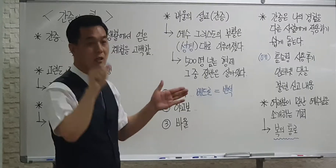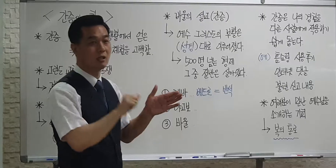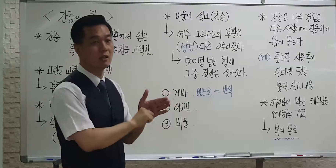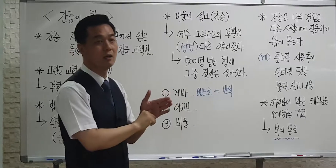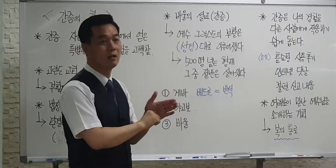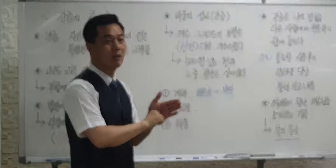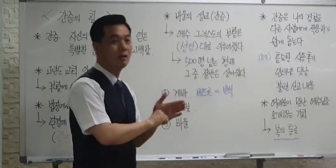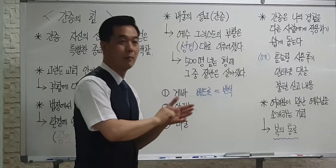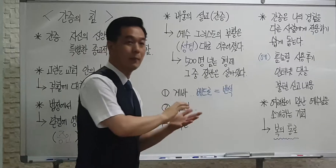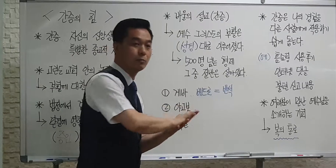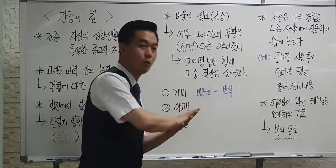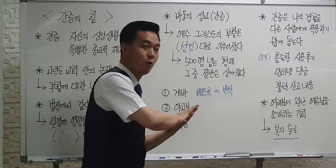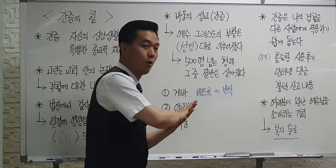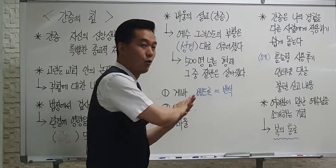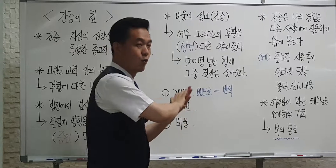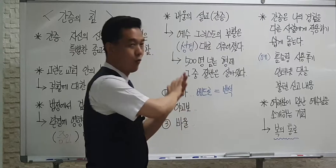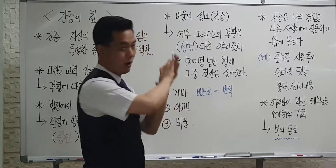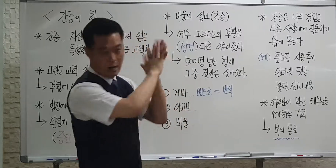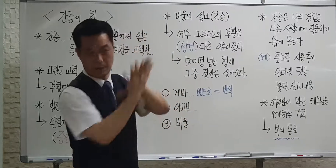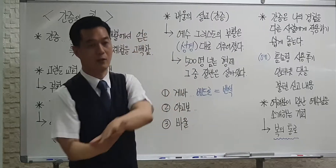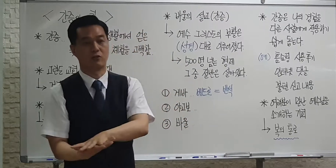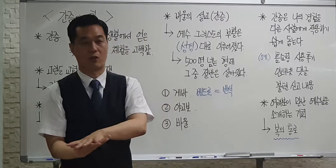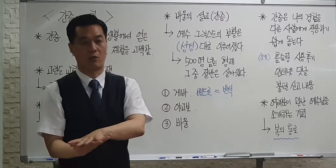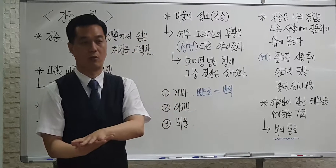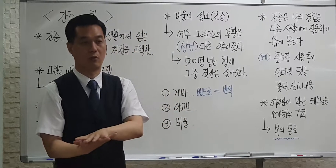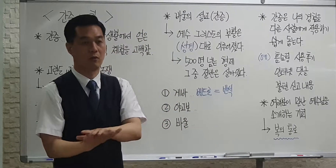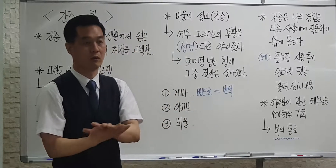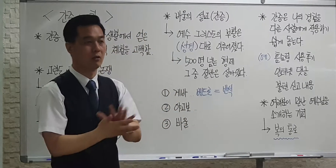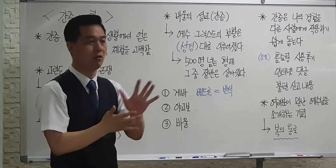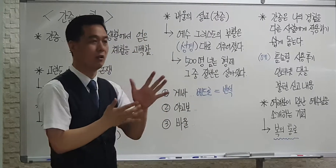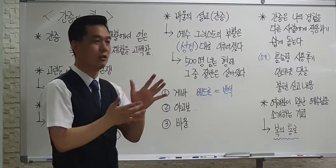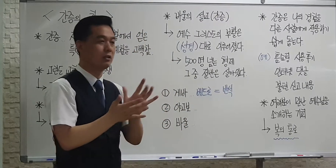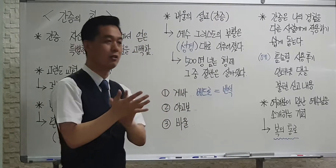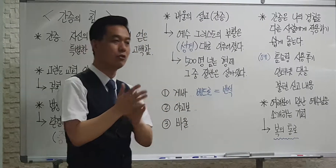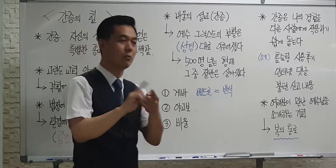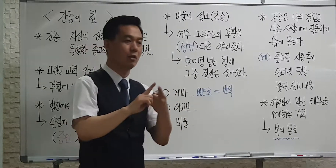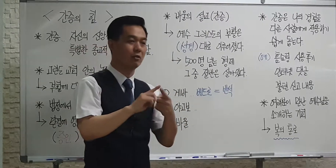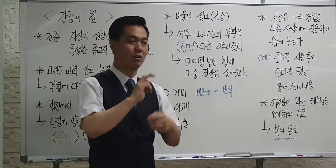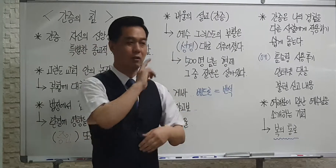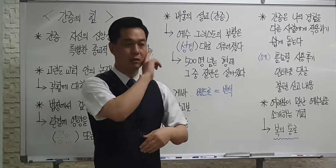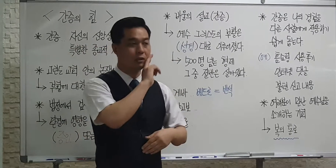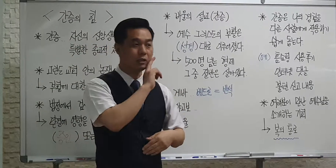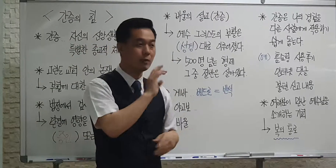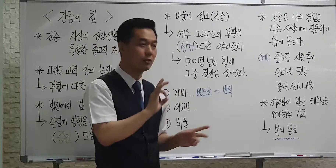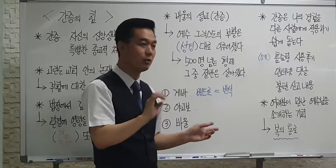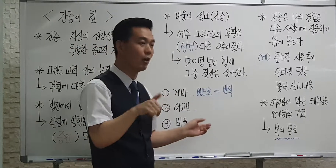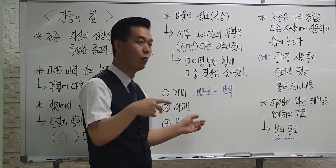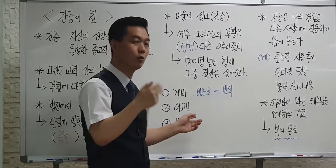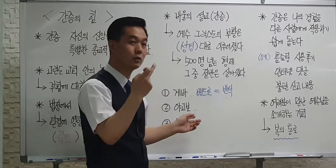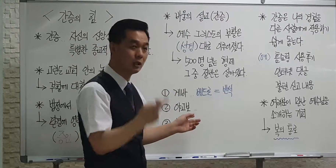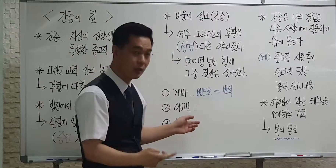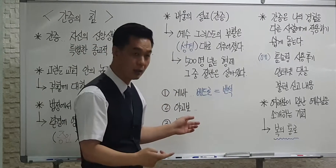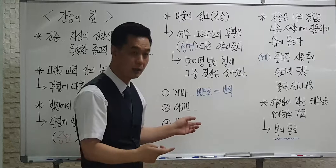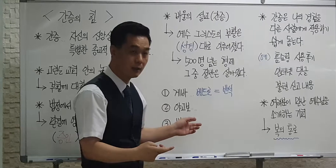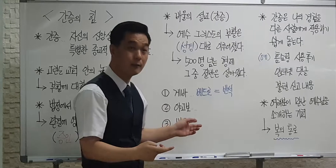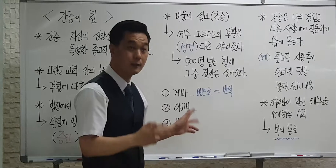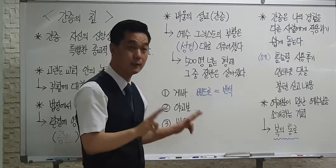인생이 180도 확 바뀌었어요. 그래서 예수님에 대해서 의심하던 야고보 동생이